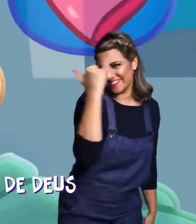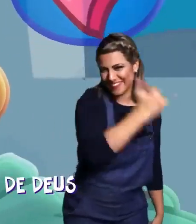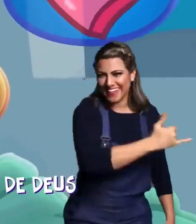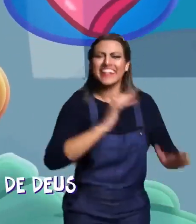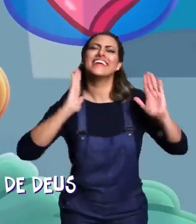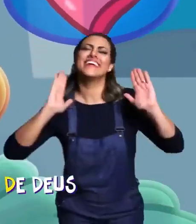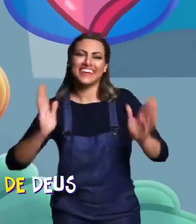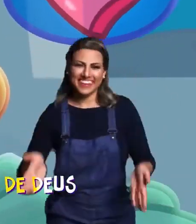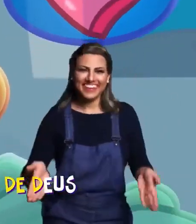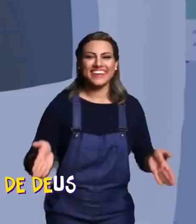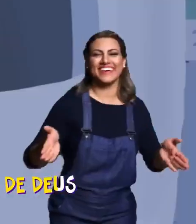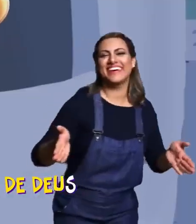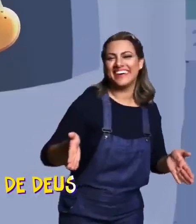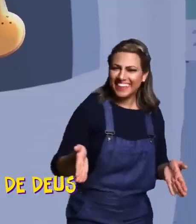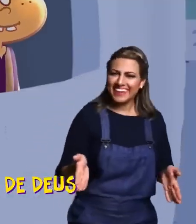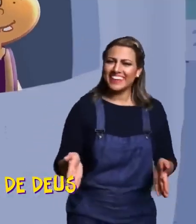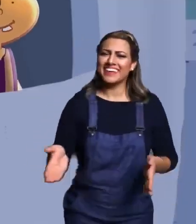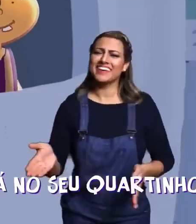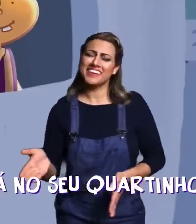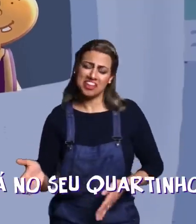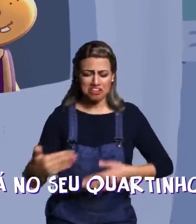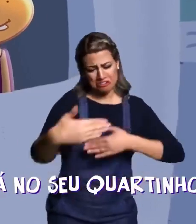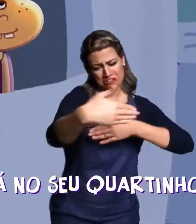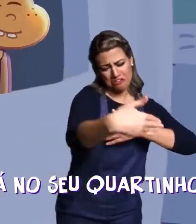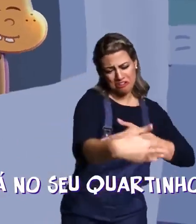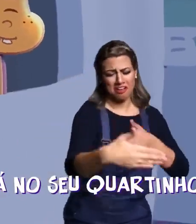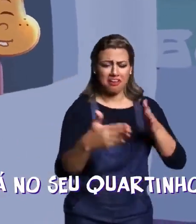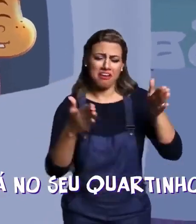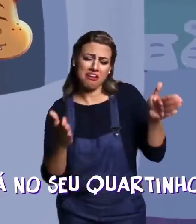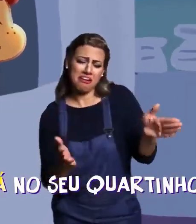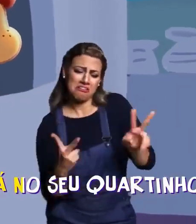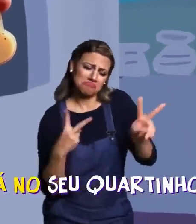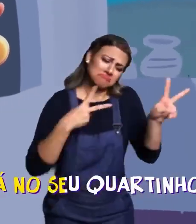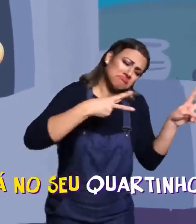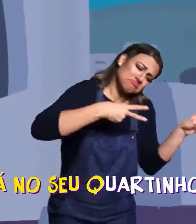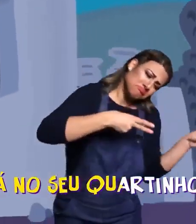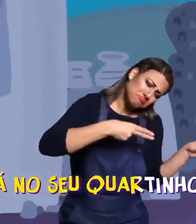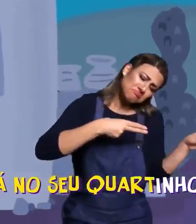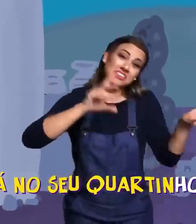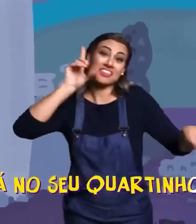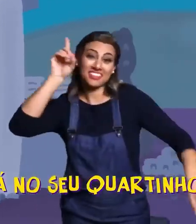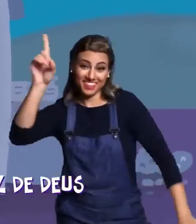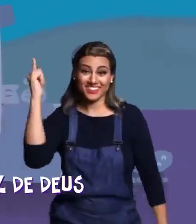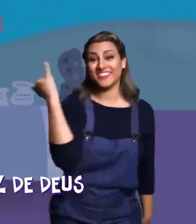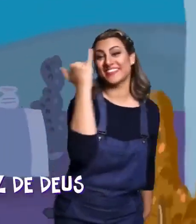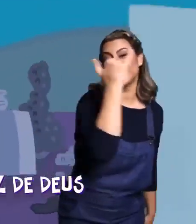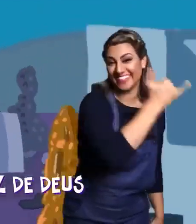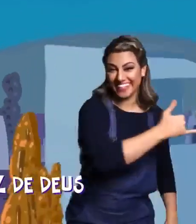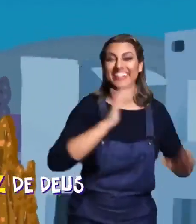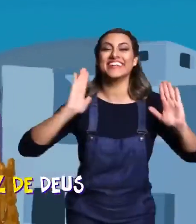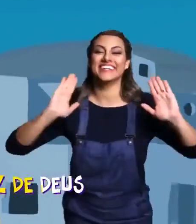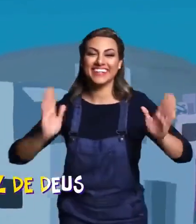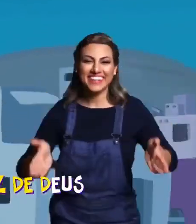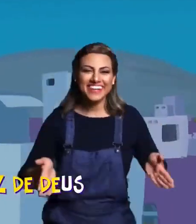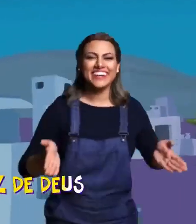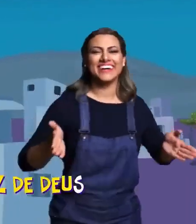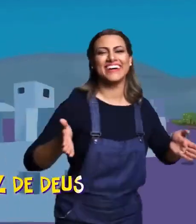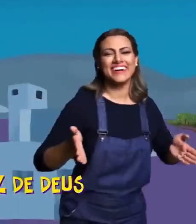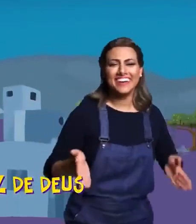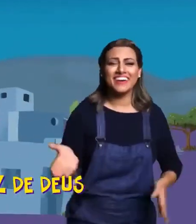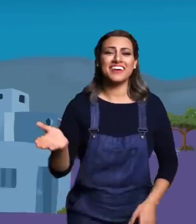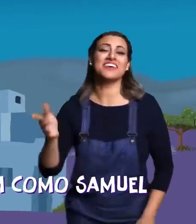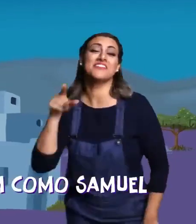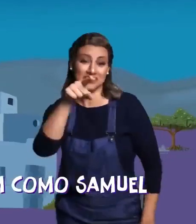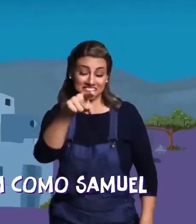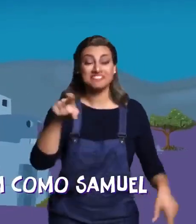Ouviu a voz de Deus. Ele estava bem deitado lá no seu quartinho e ouviu a voz de